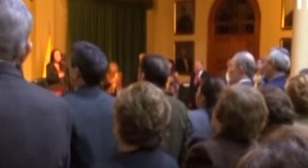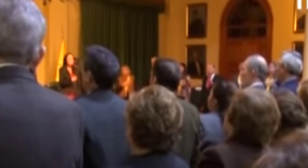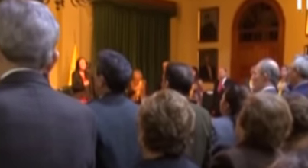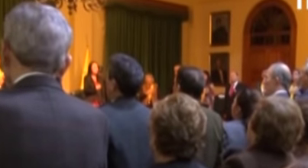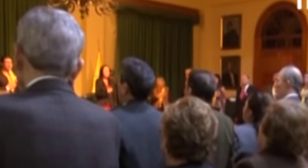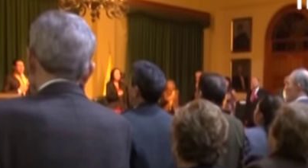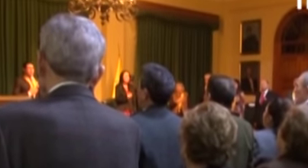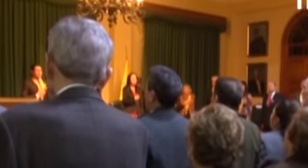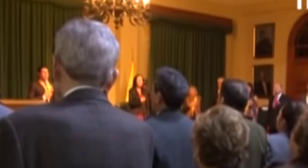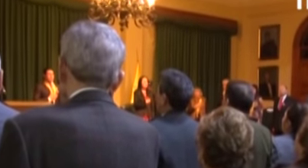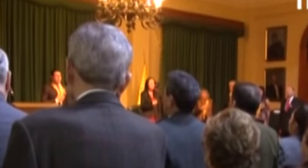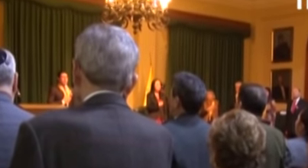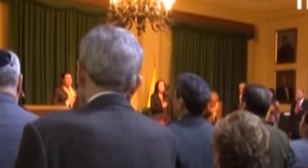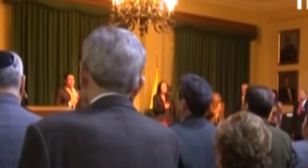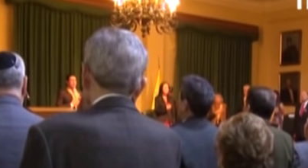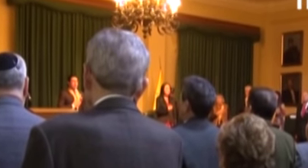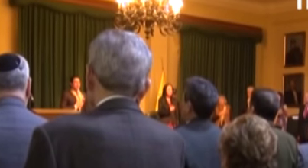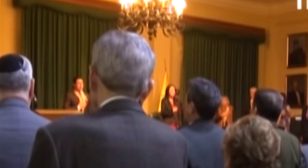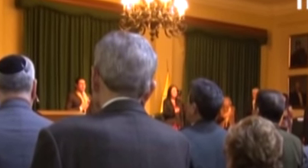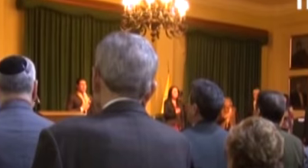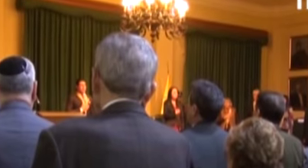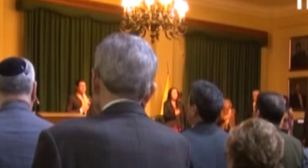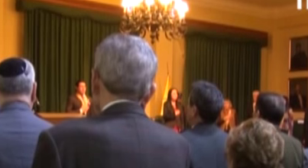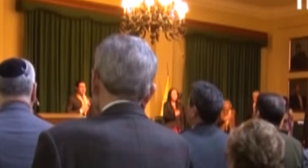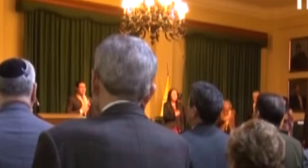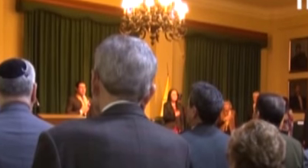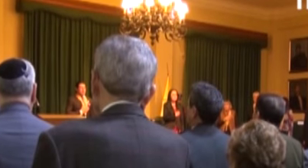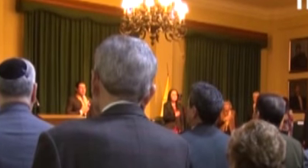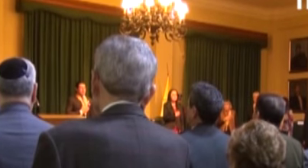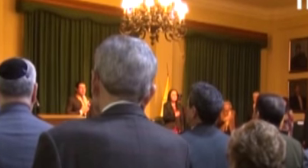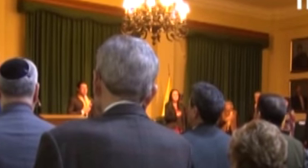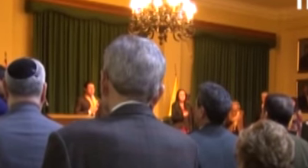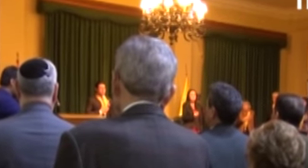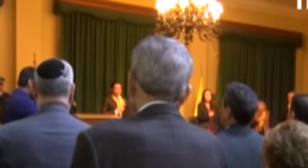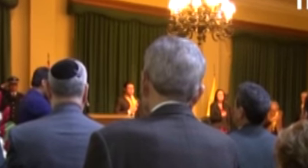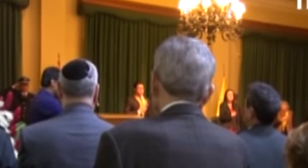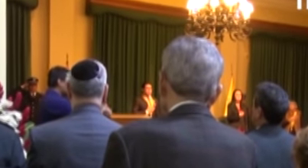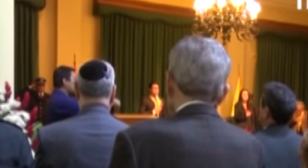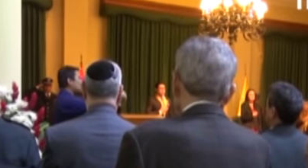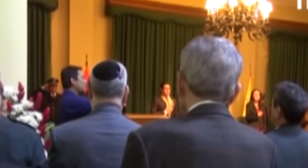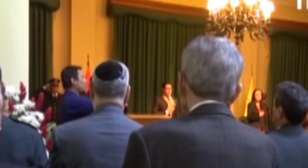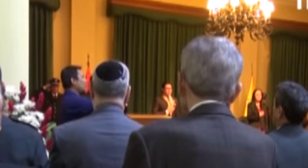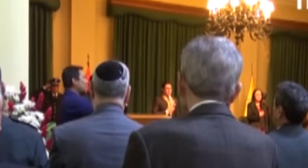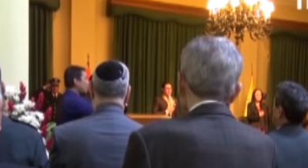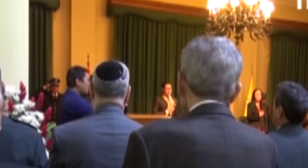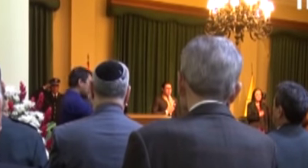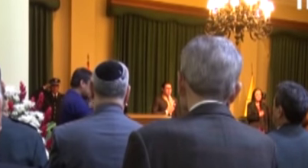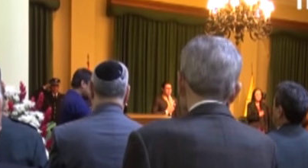Por sus cumbres de sol, que lo vemos en la juventud, que vivimos.